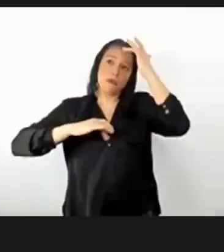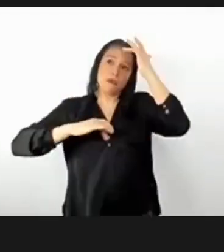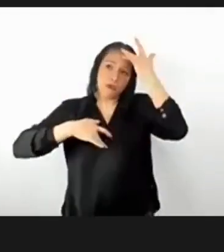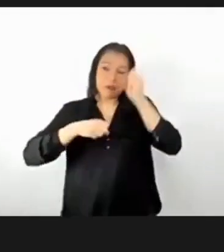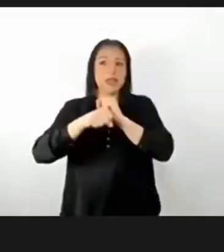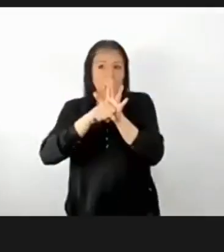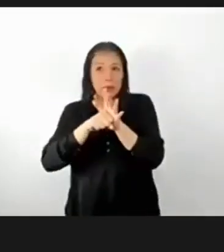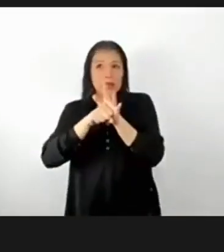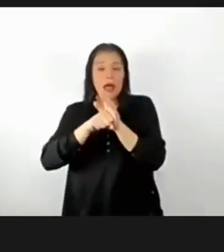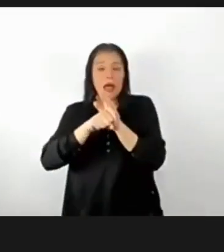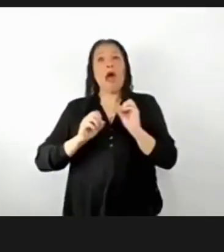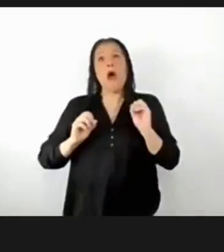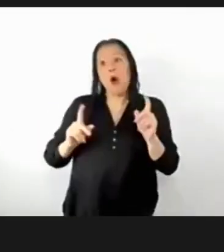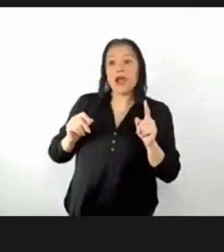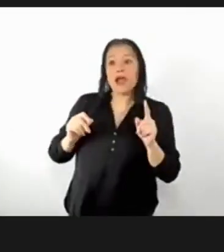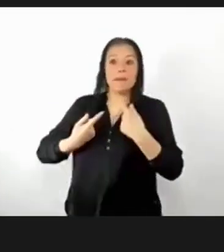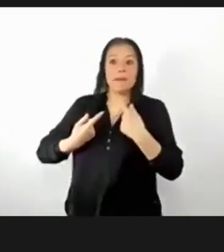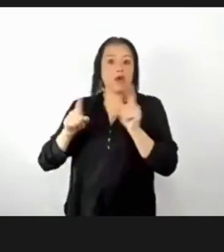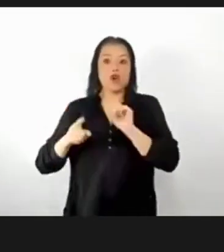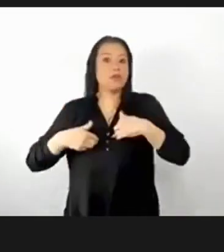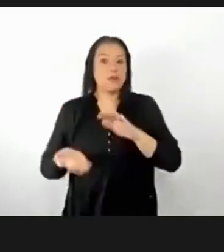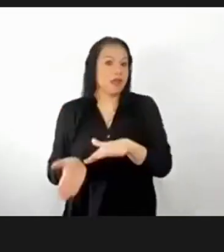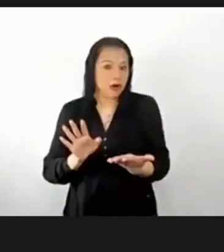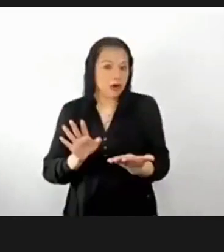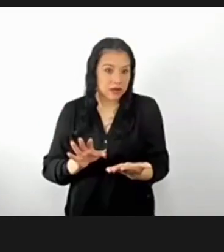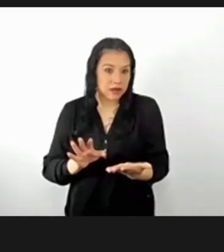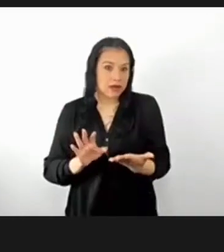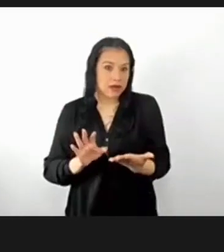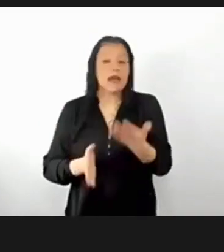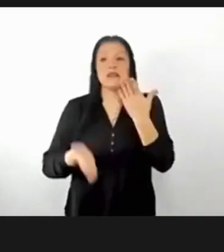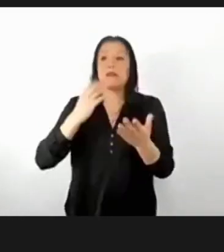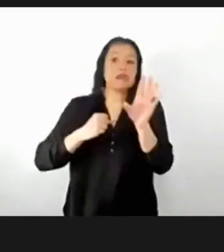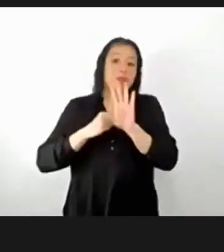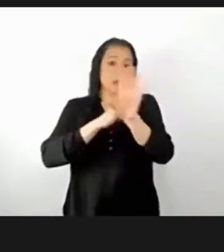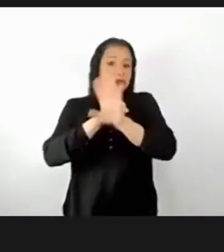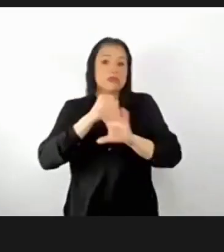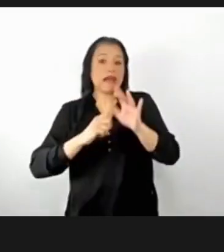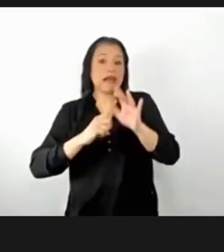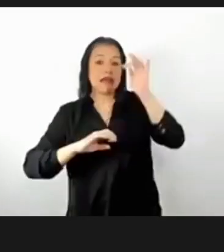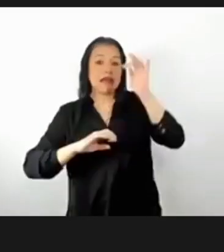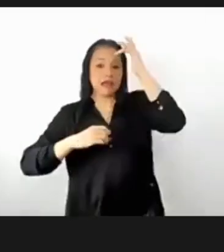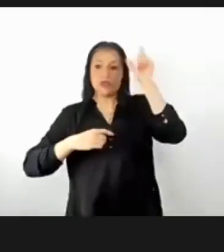no impide que me enferme, pero sí me va a proteger de la muerte.